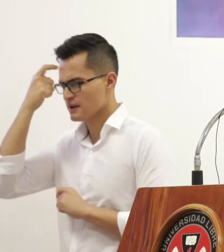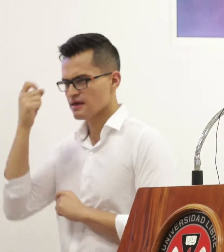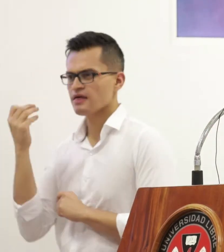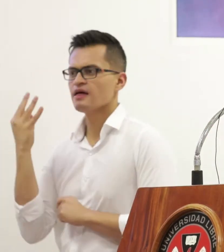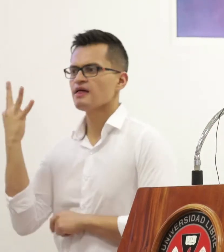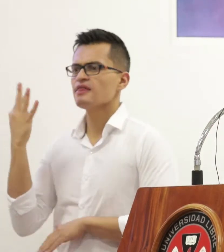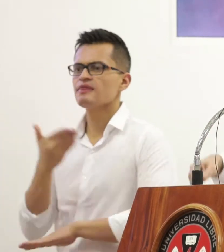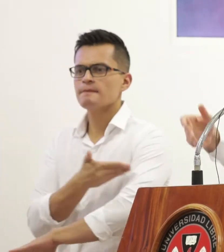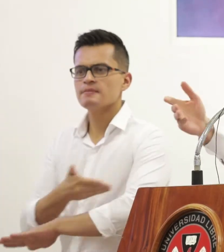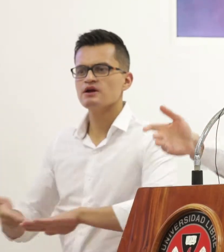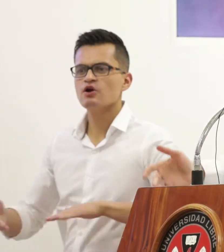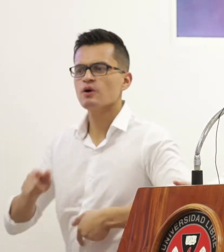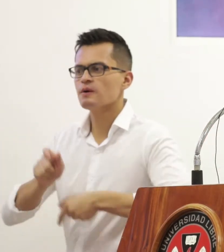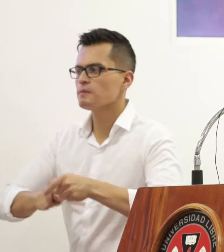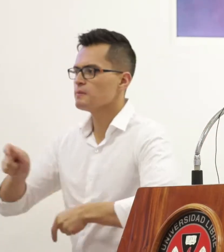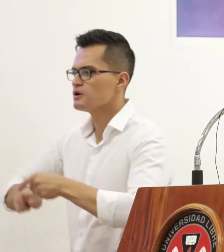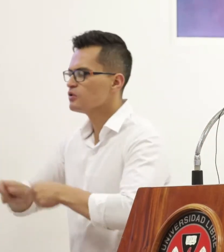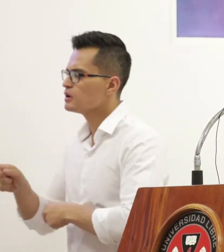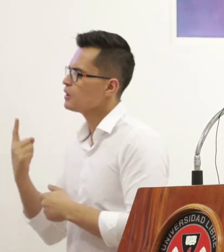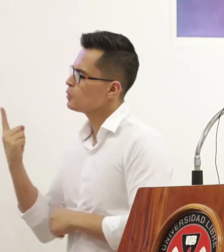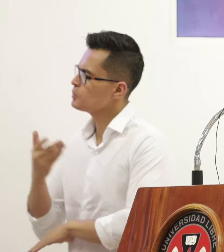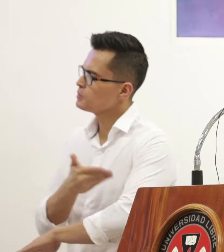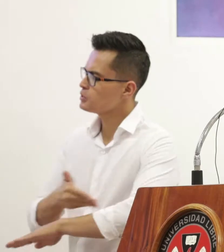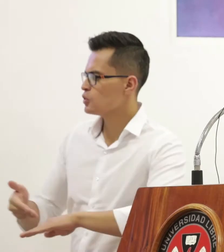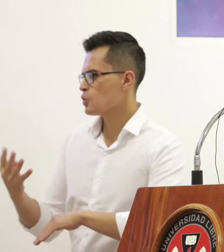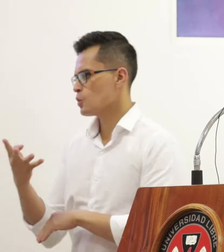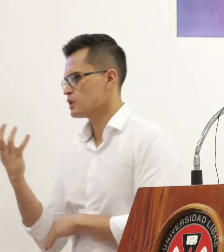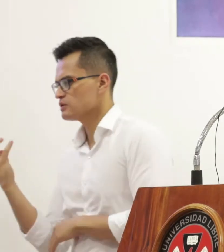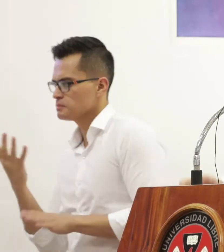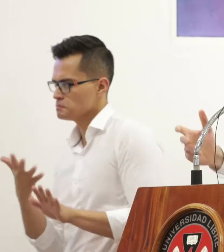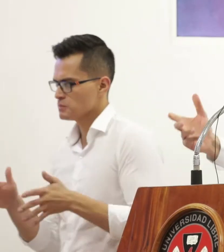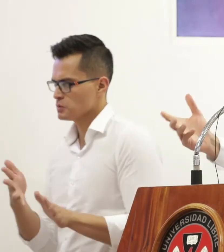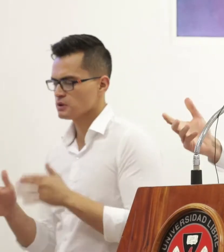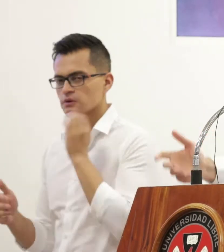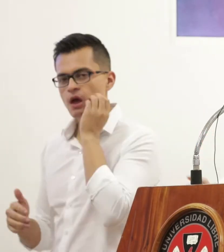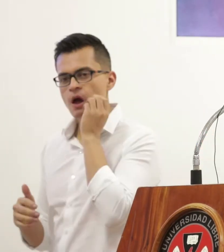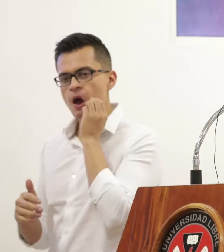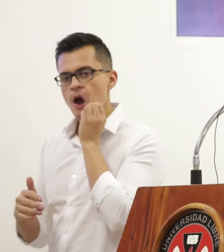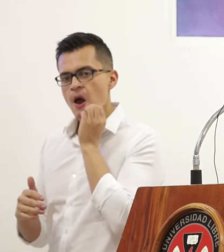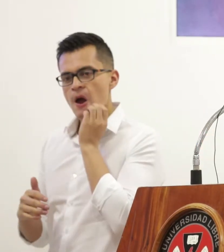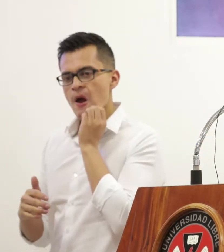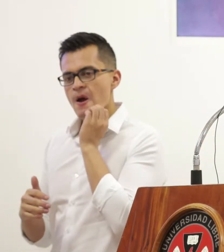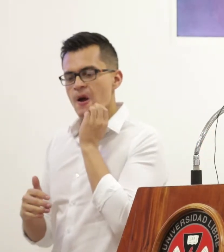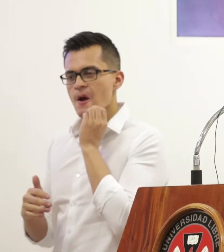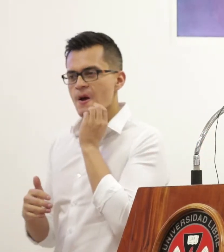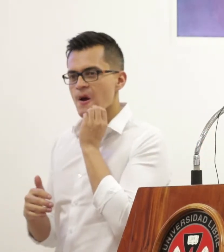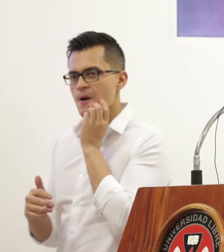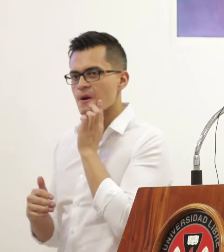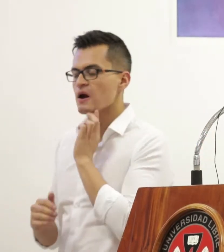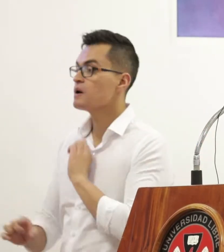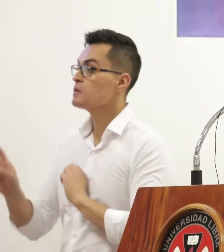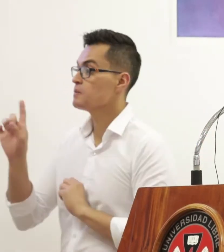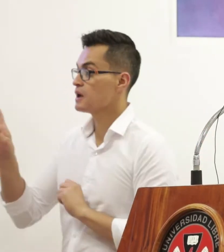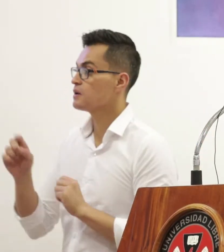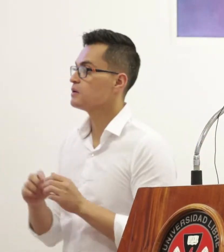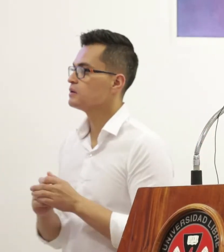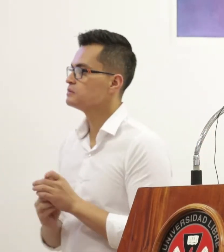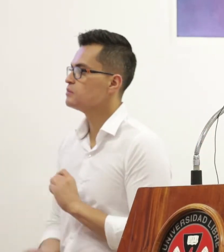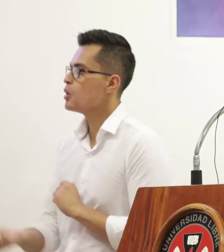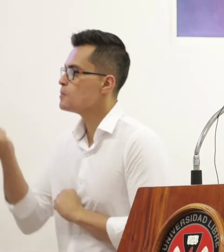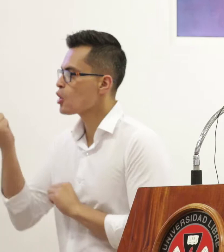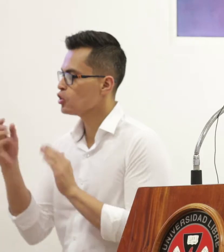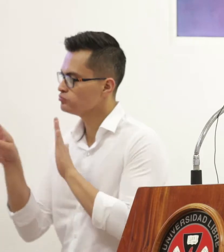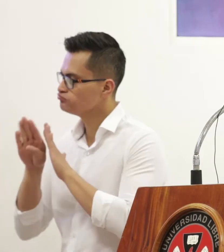personas en unas estadísticas, se habla de 1.400.000 en otra, y muy poca materia a nivel de política en los